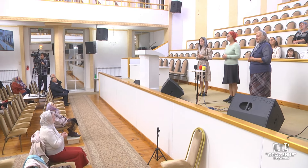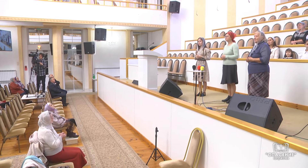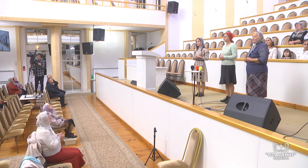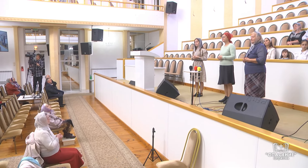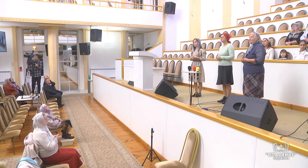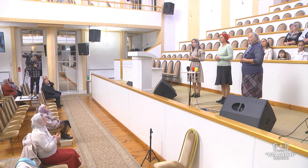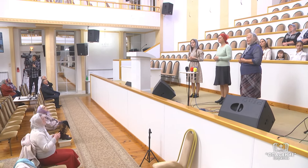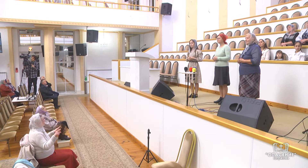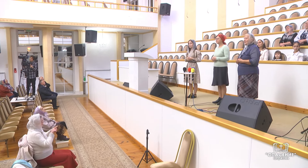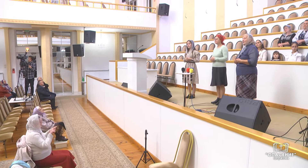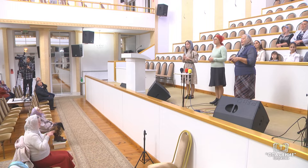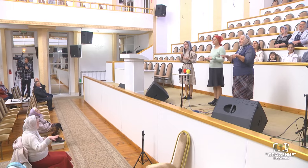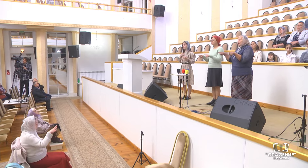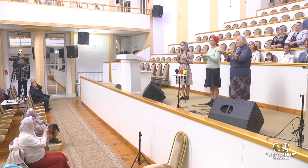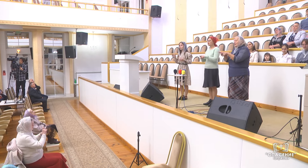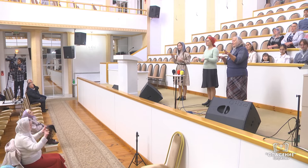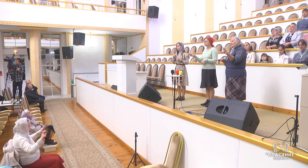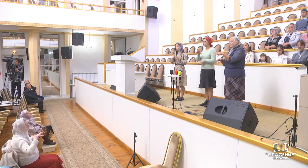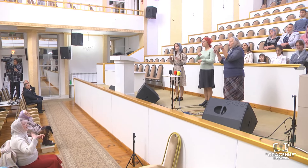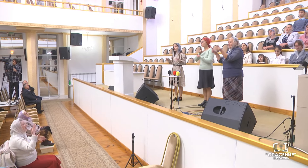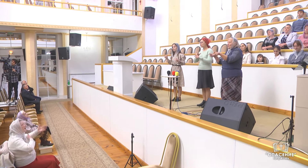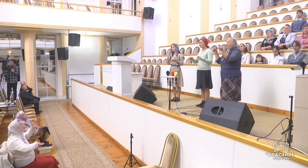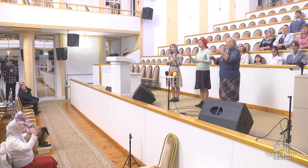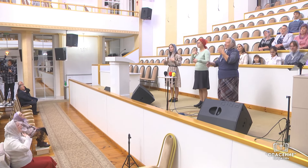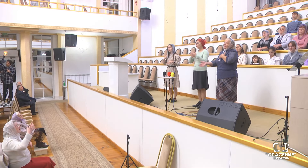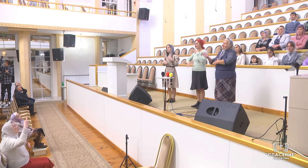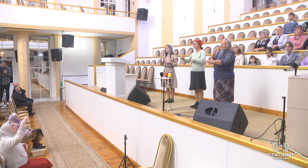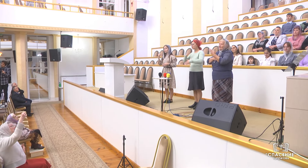Как и все, я рад и солнцу, и теплу.